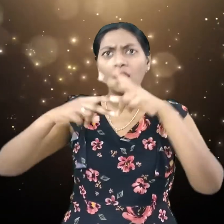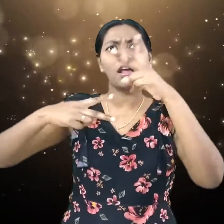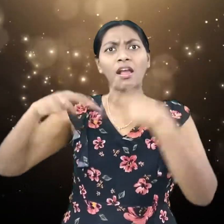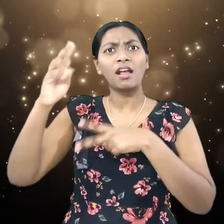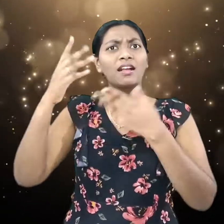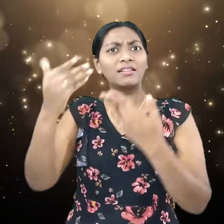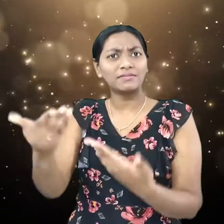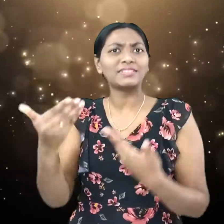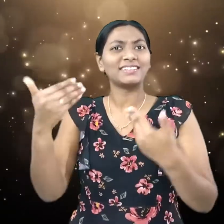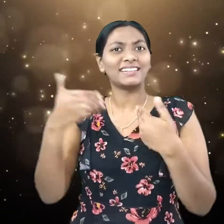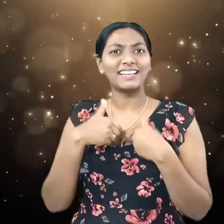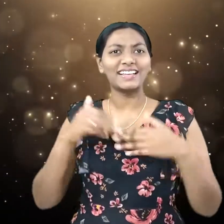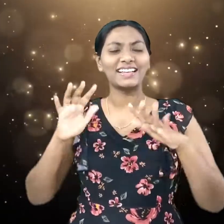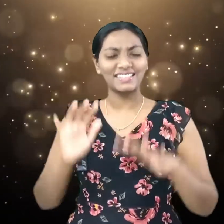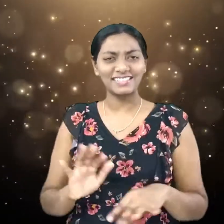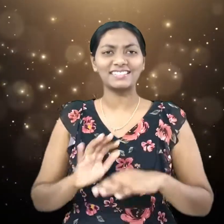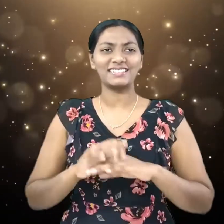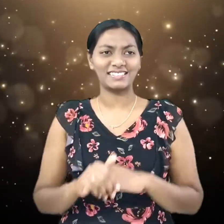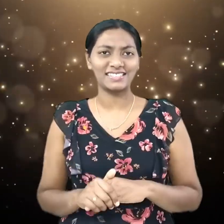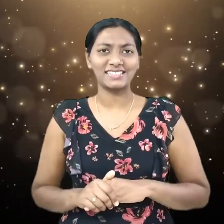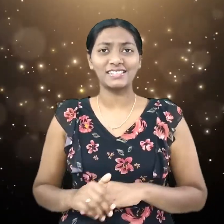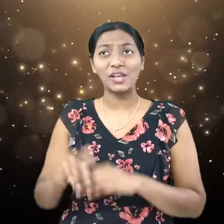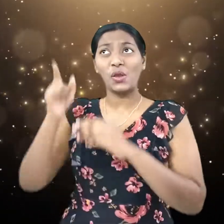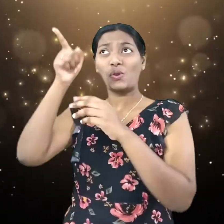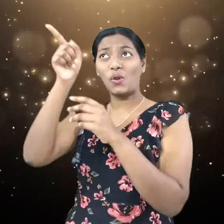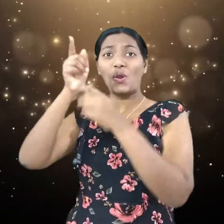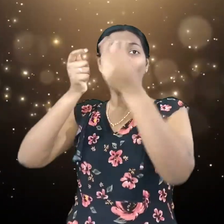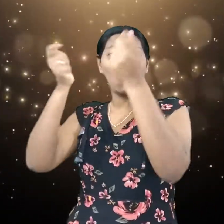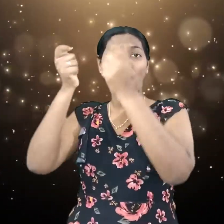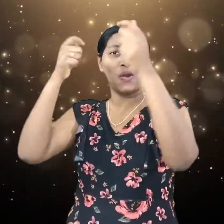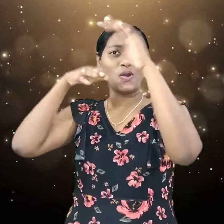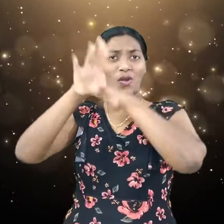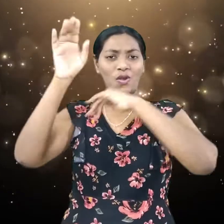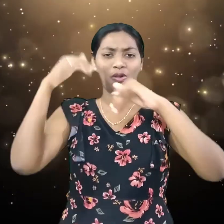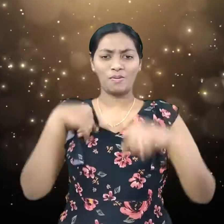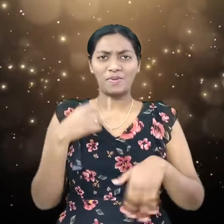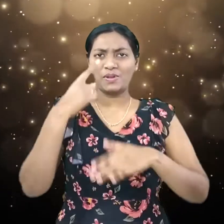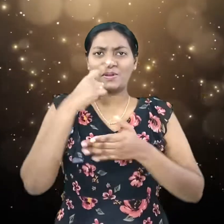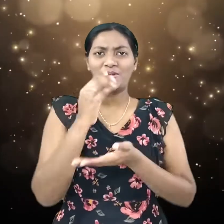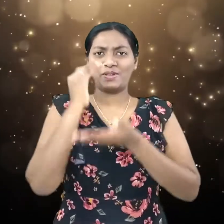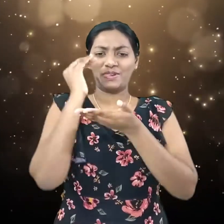जयवंत से बढ़कर उसके राज का